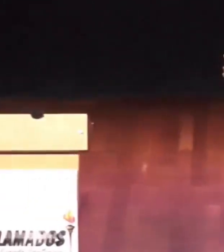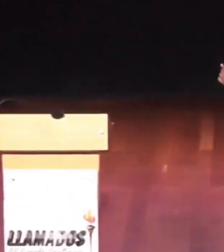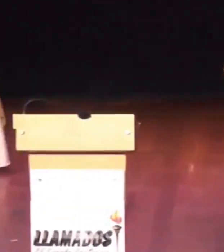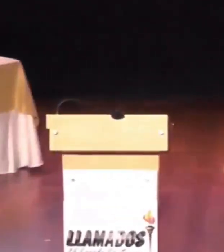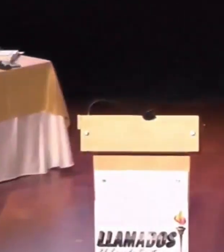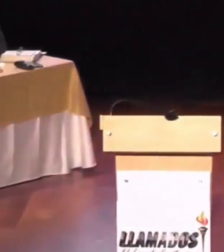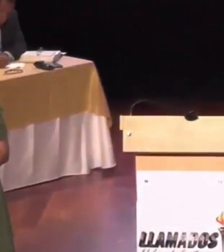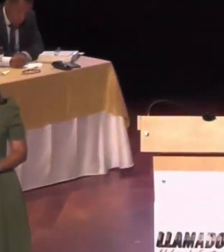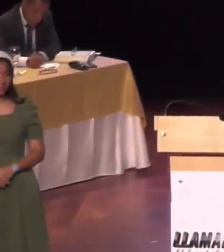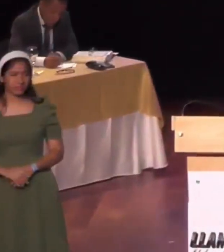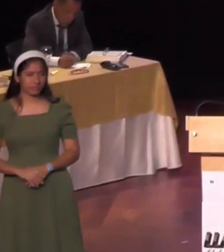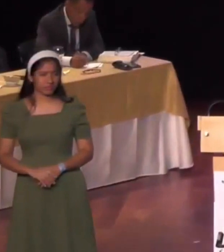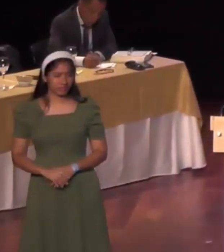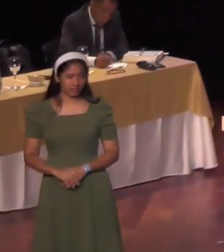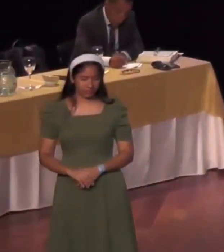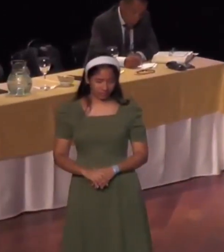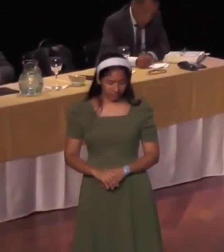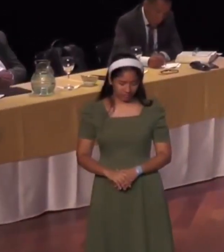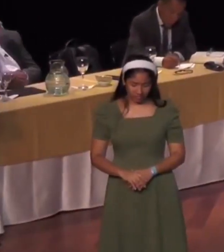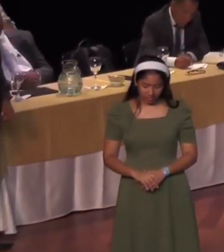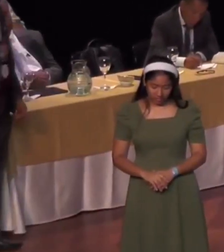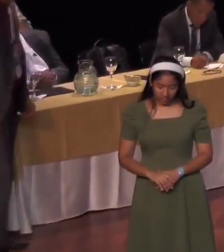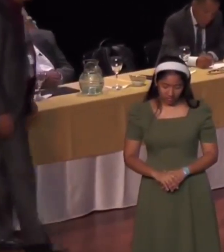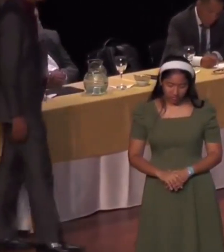¿Se puede venir la gente acá?